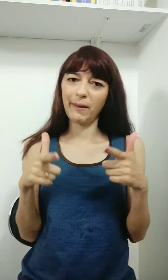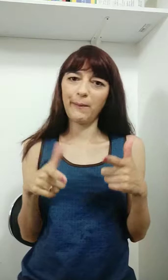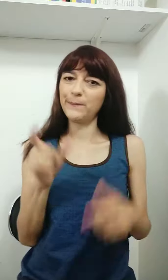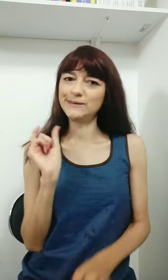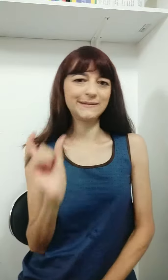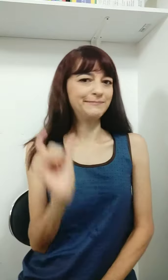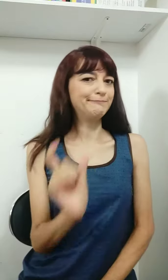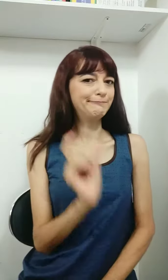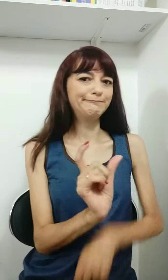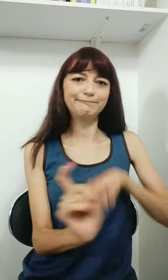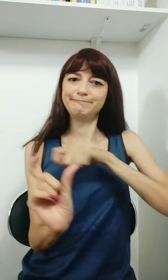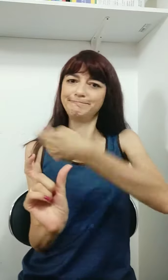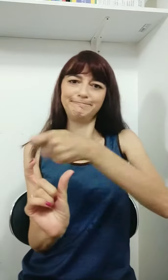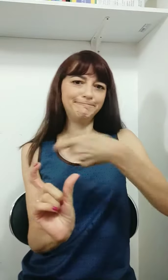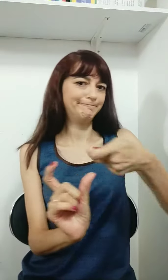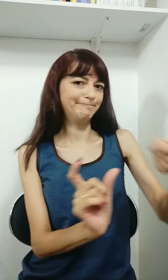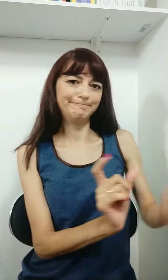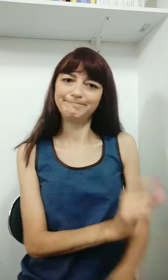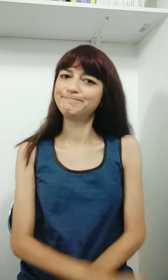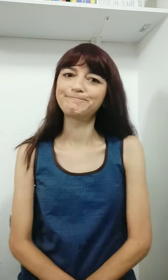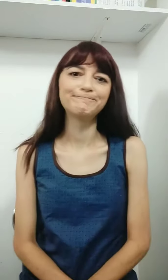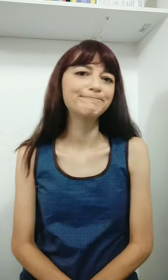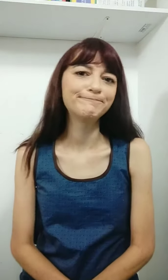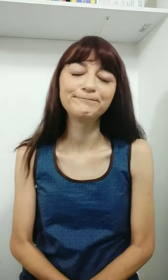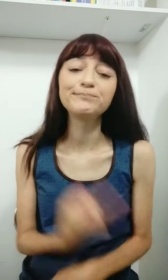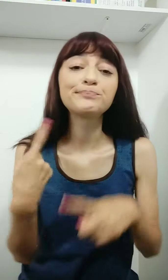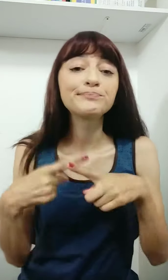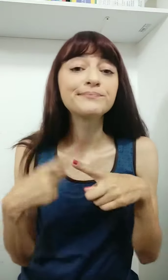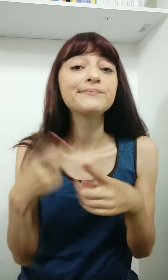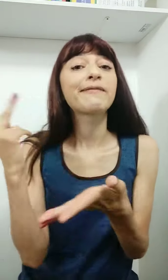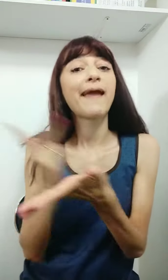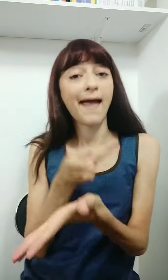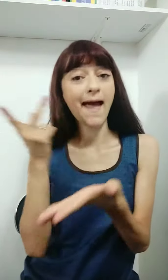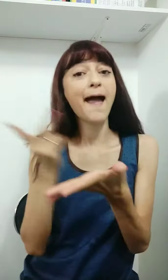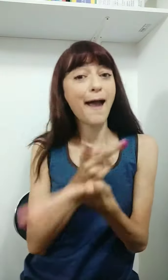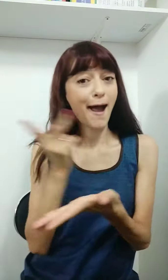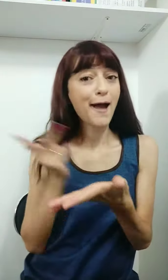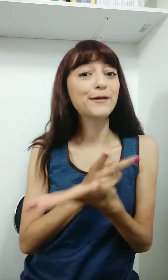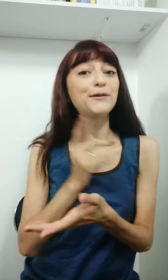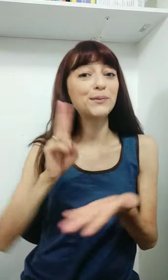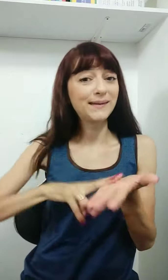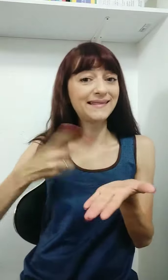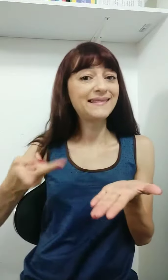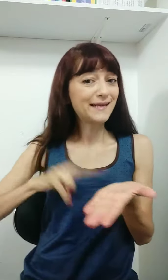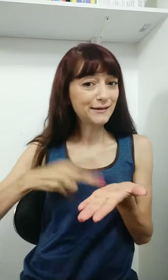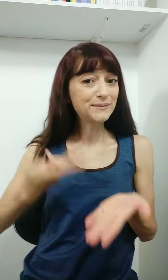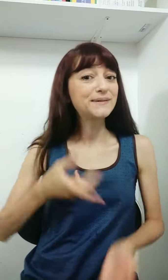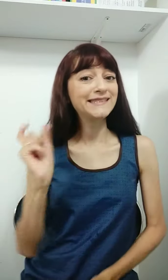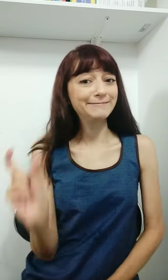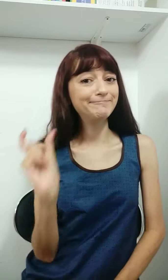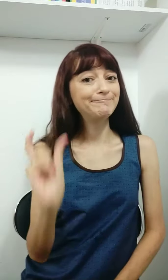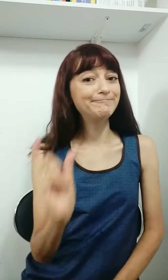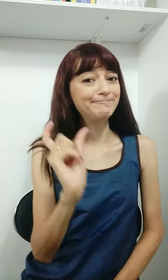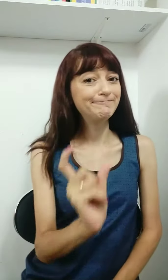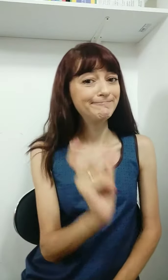Aqui, tá? Aqui nós não temos aquela tradução palavra-sinal, tá bom? Porque essa tradução em glossas,